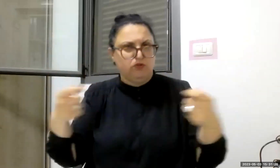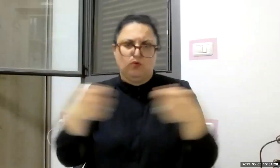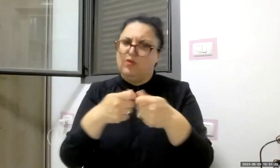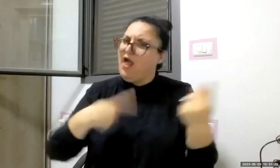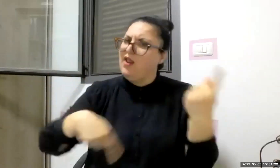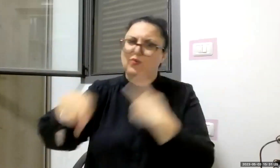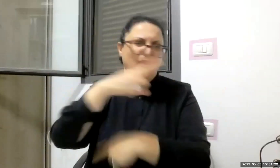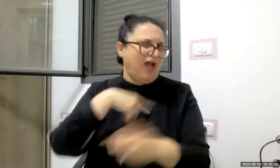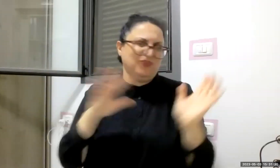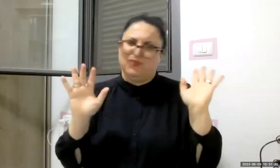גבוהה